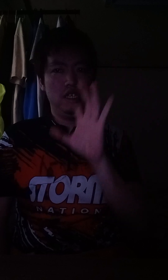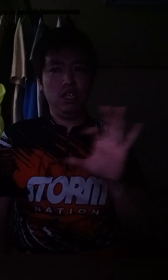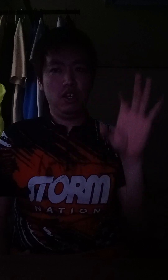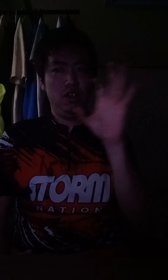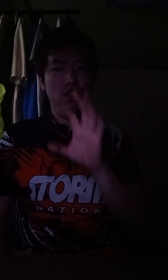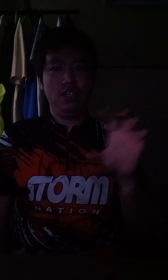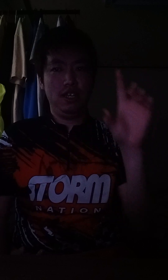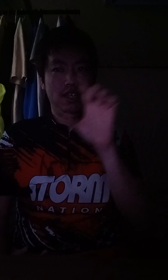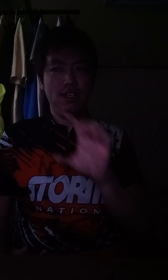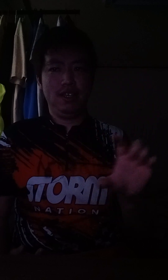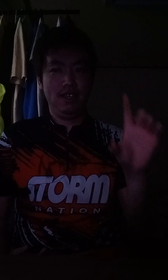승현이가